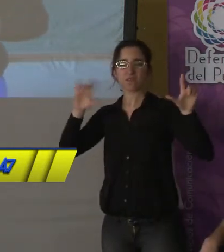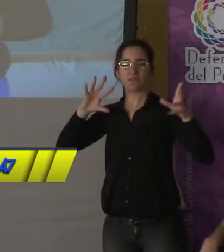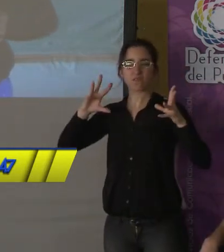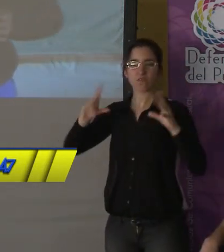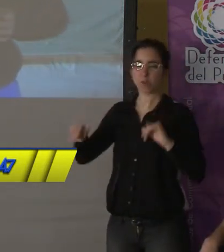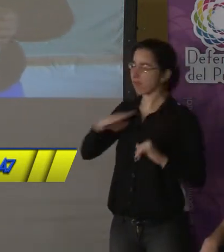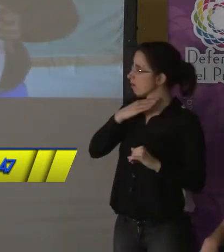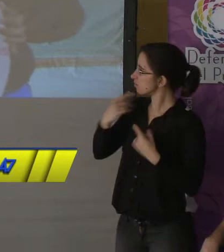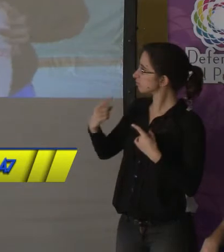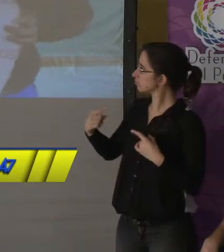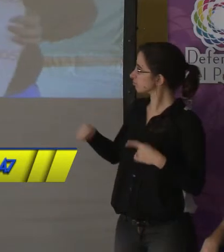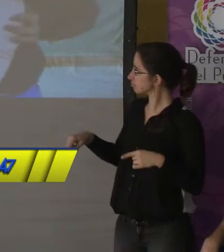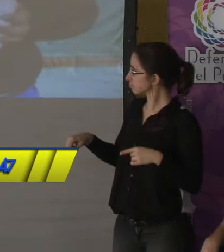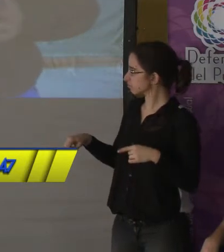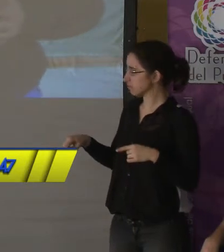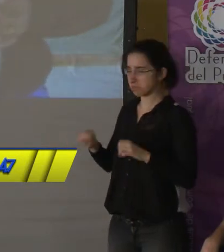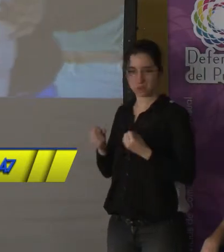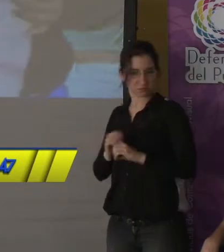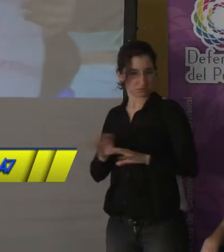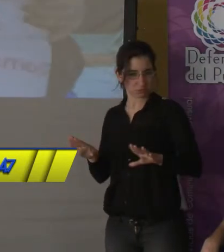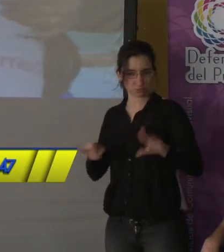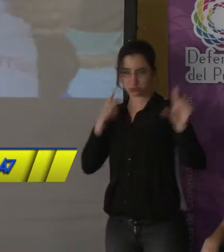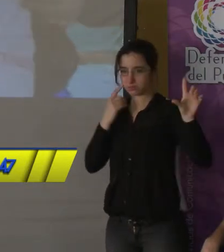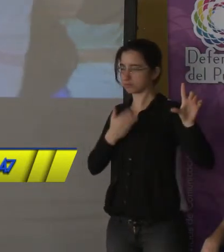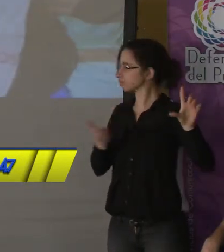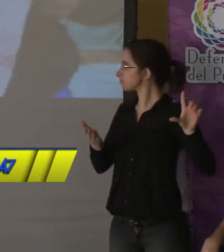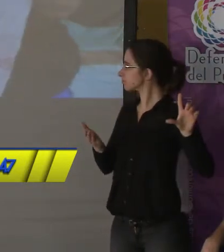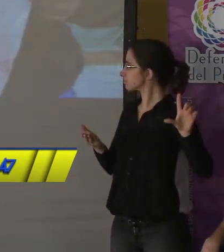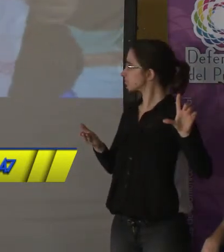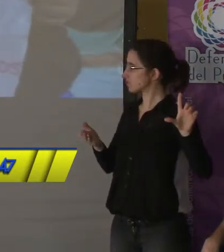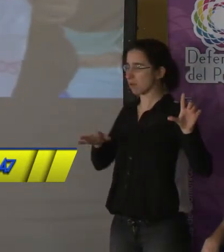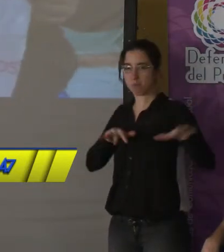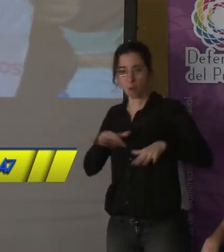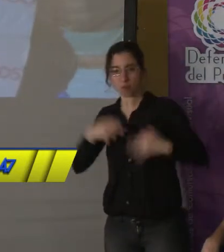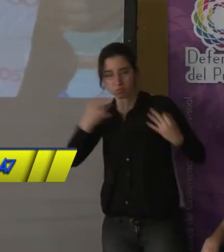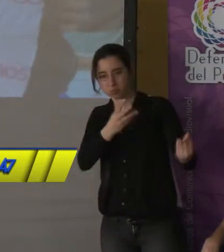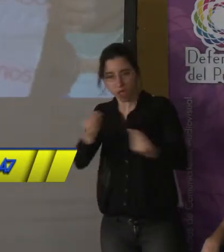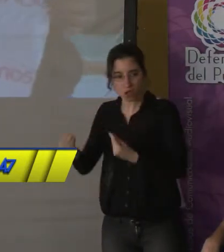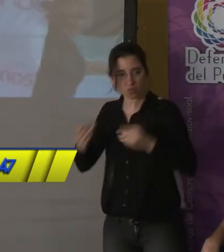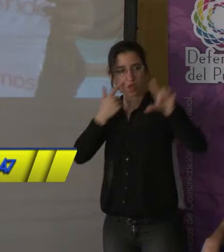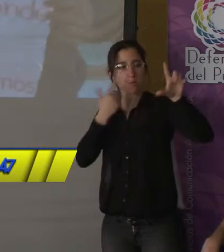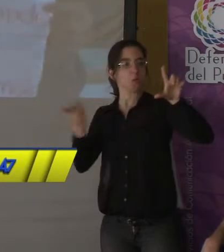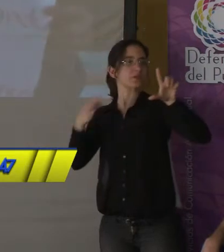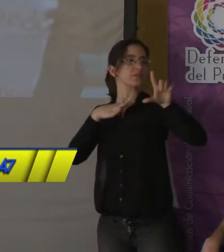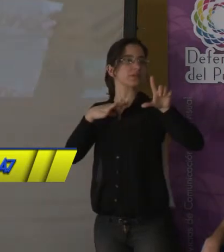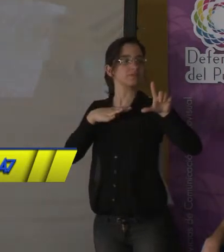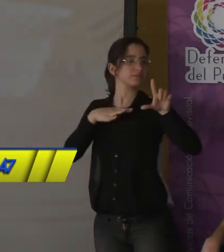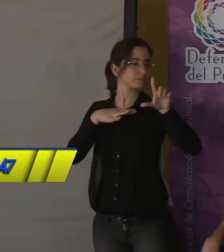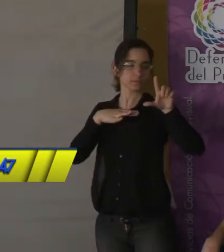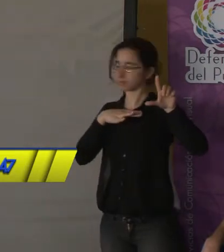nos muestran como delincuentes y cuando hacemos cosas malas, cuando salimos de un boliche y todo, y nunca muestran lo solidarios que somos.